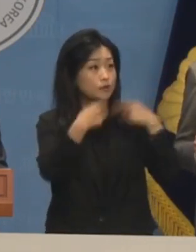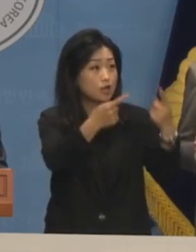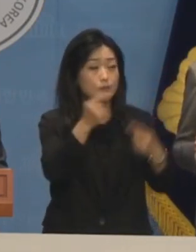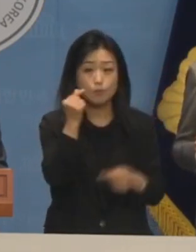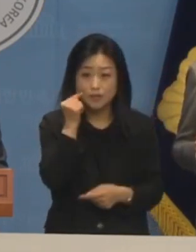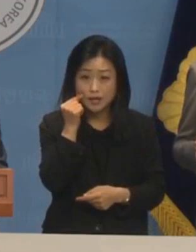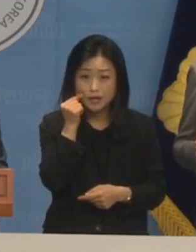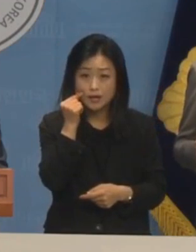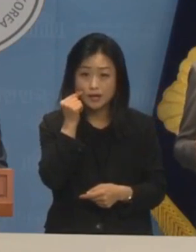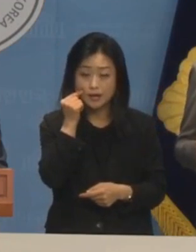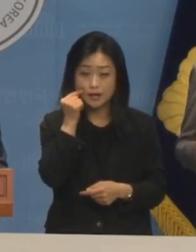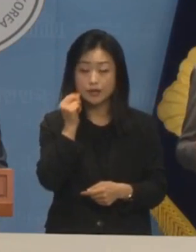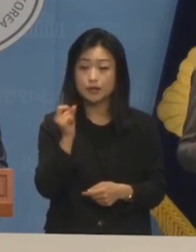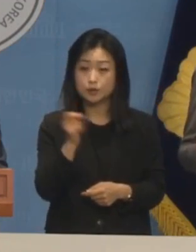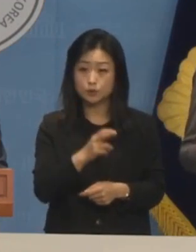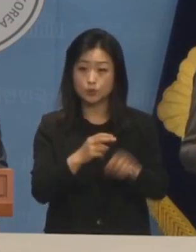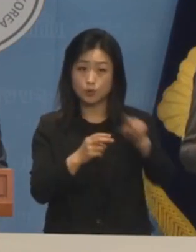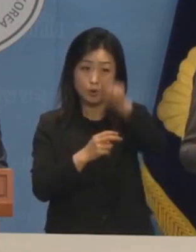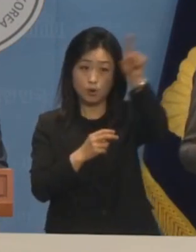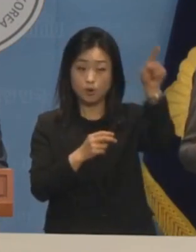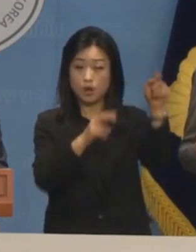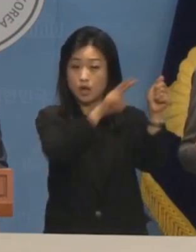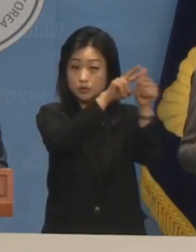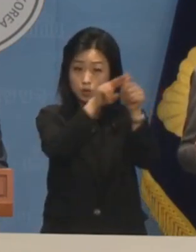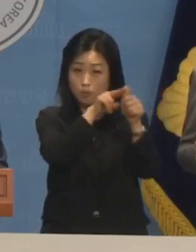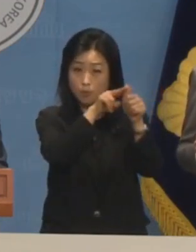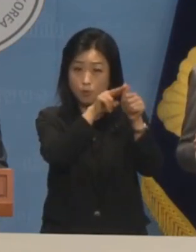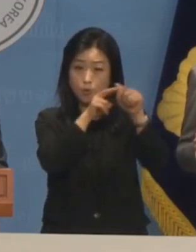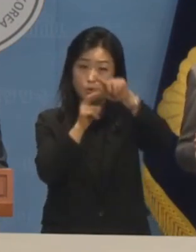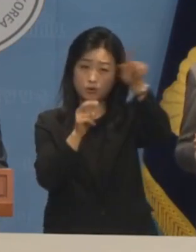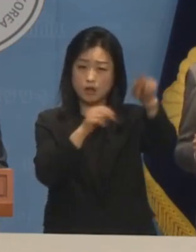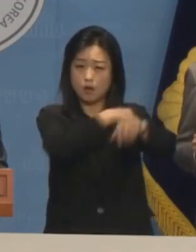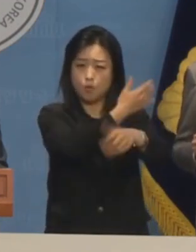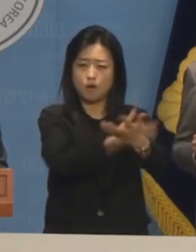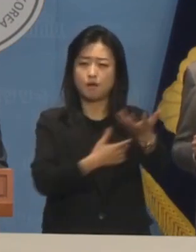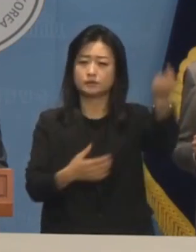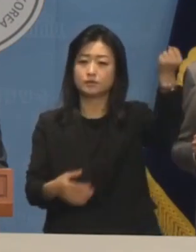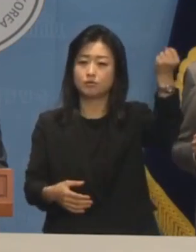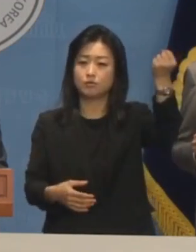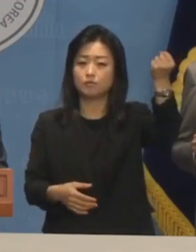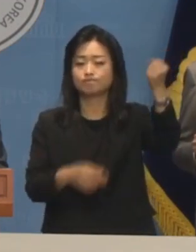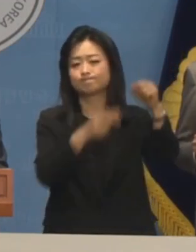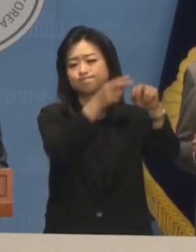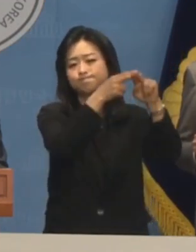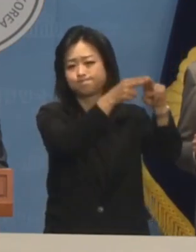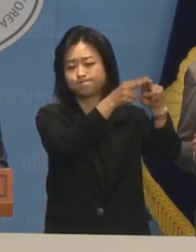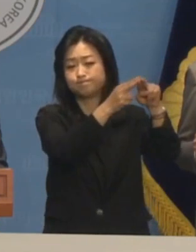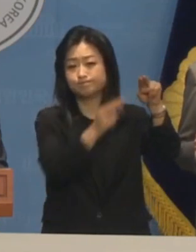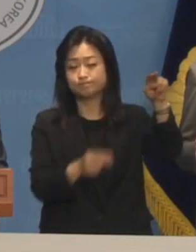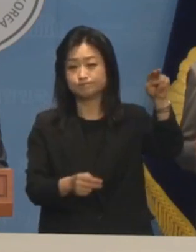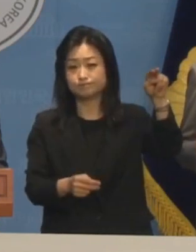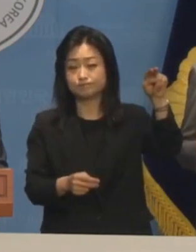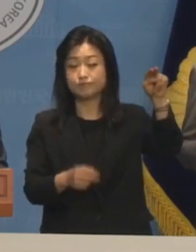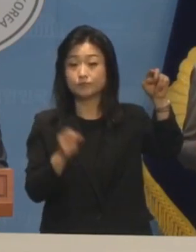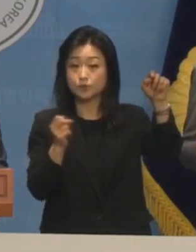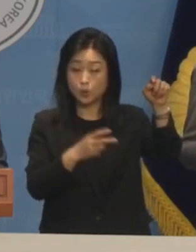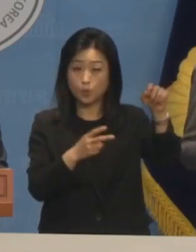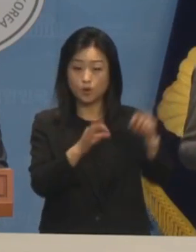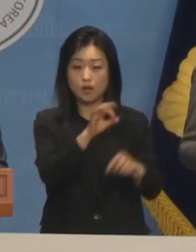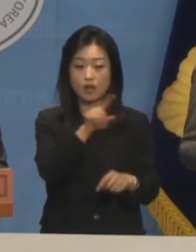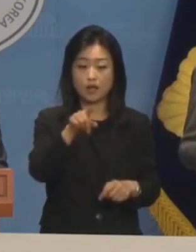전락하였으며 플랫폼의 모든 정보가 플랫폼 사업자에게 독점되어 있고